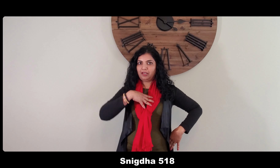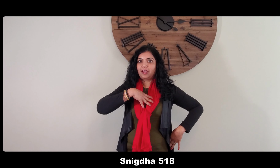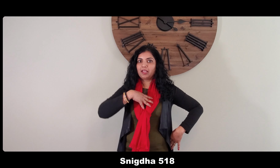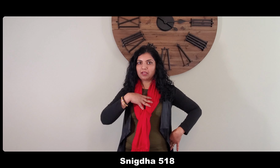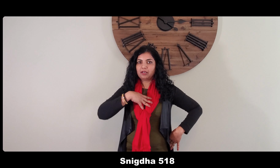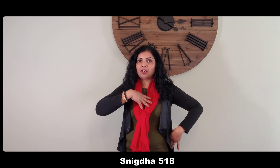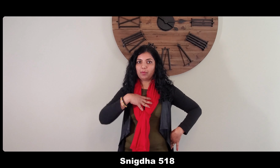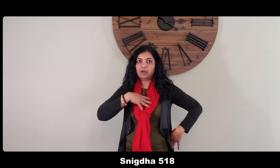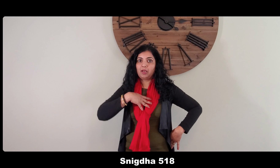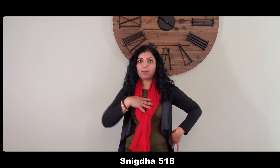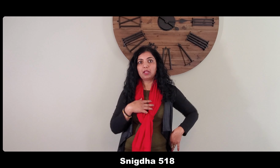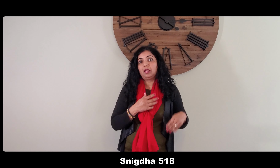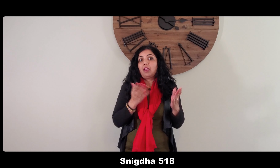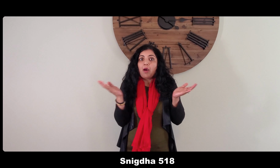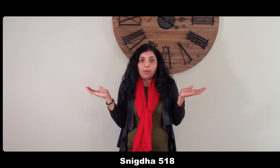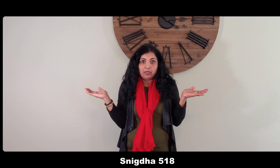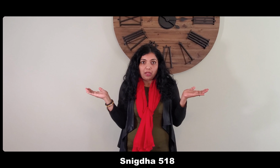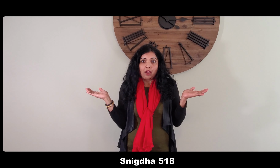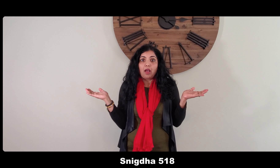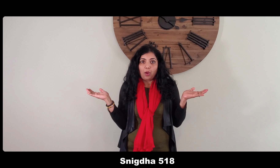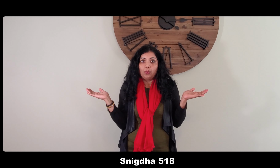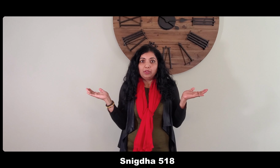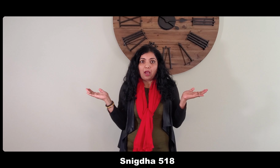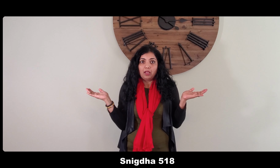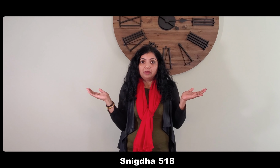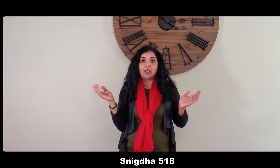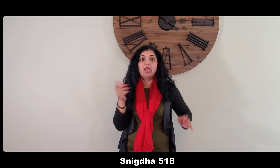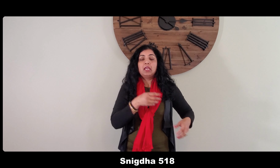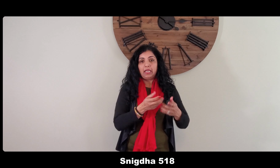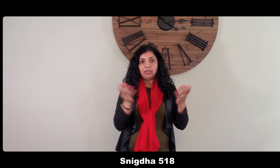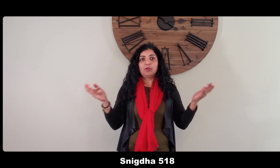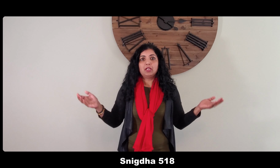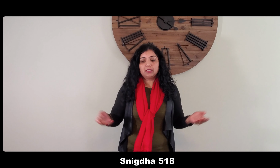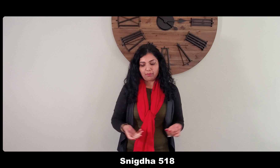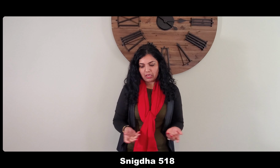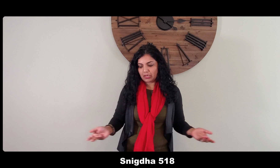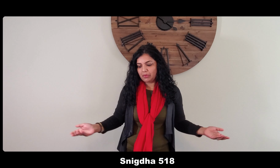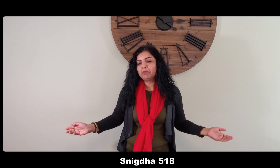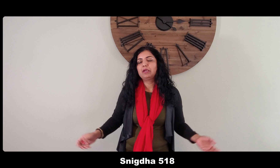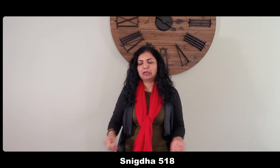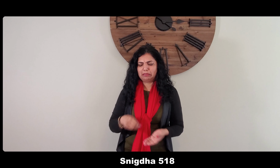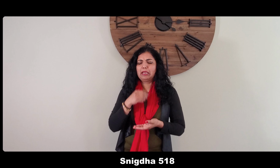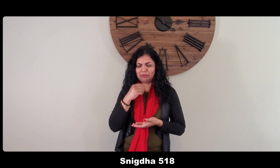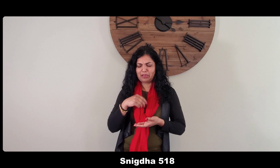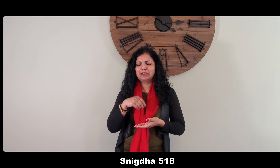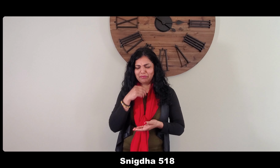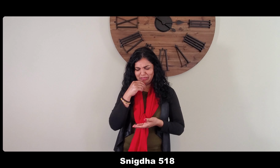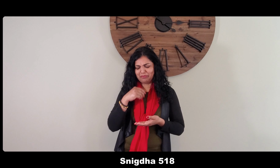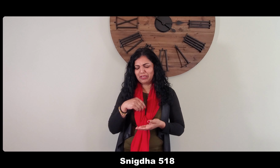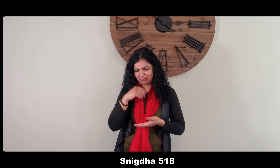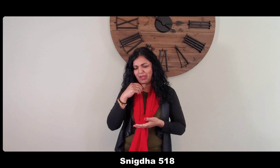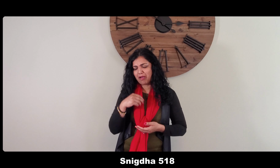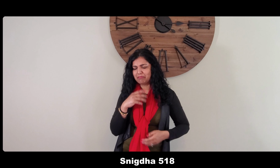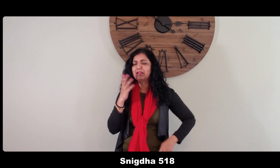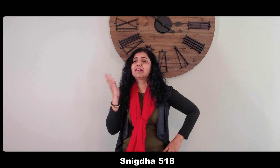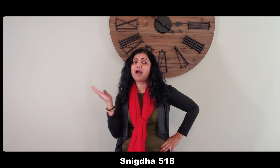के धड़कन बढ़ल बाटे का पता का होता अंदर, गेट खुलल जब असेंबली बैठल ठेकुआ निमकी बटल बा हमर